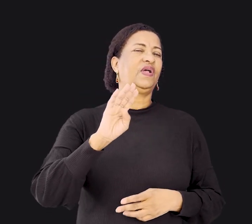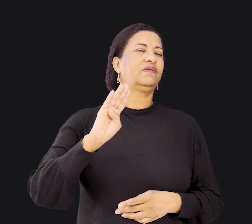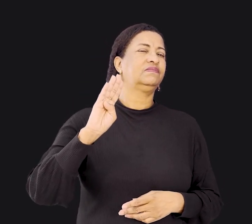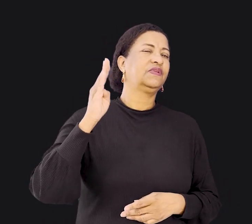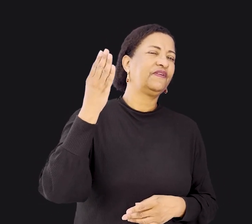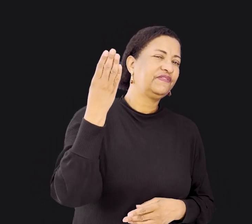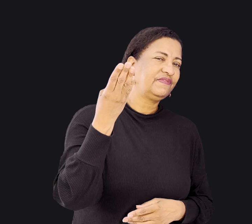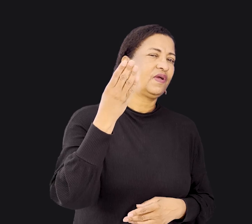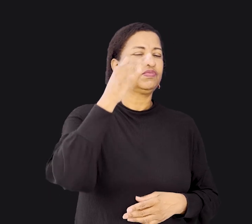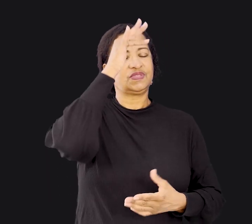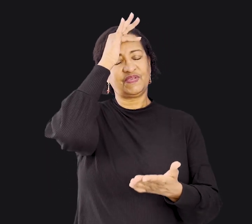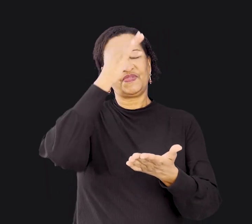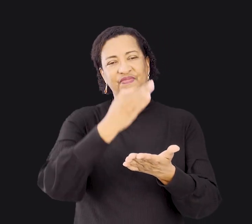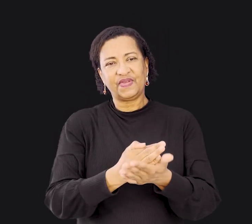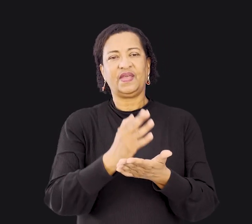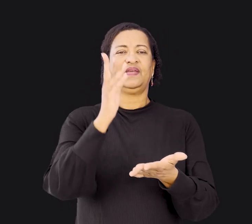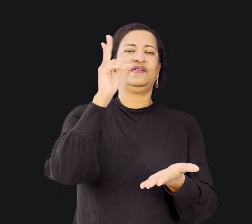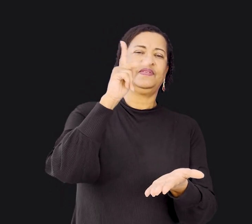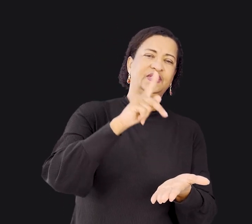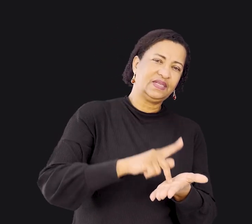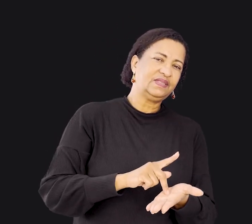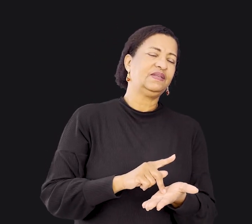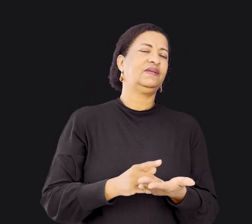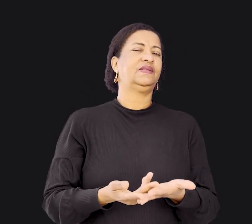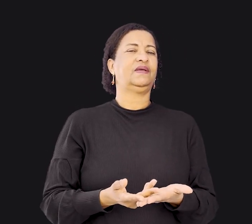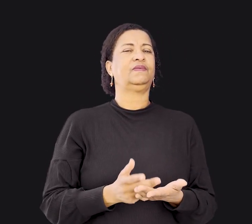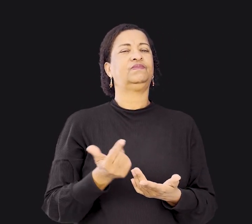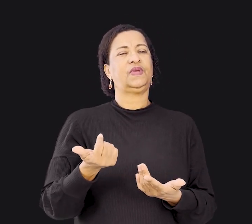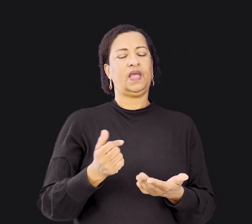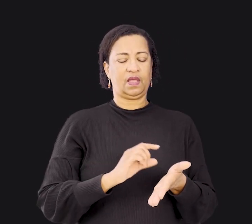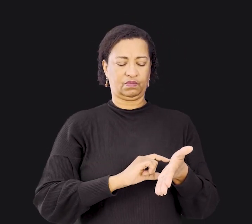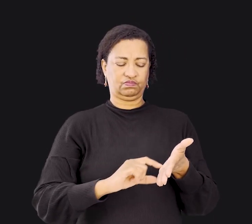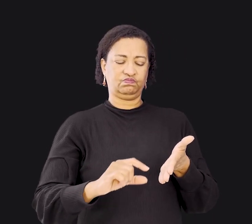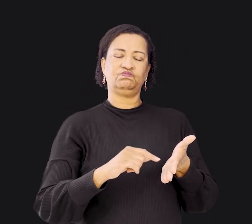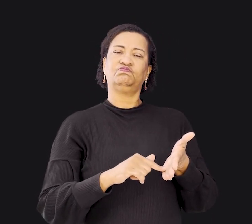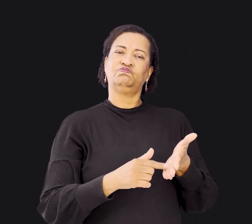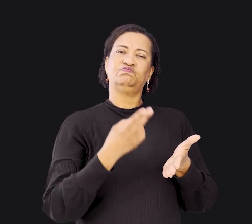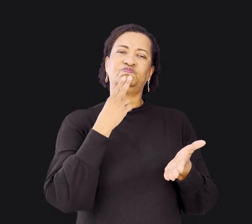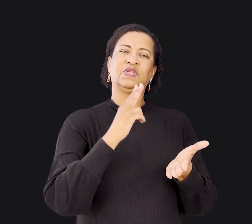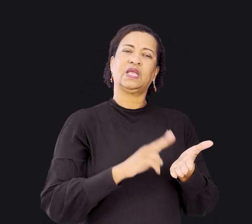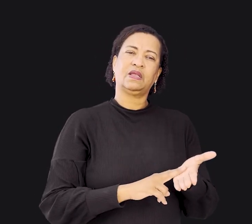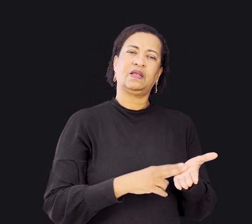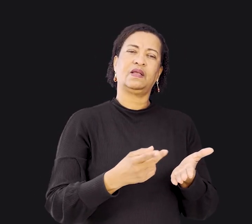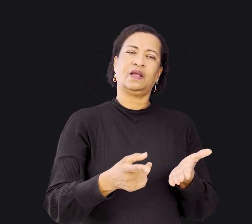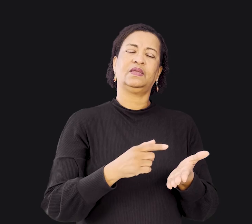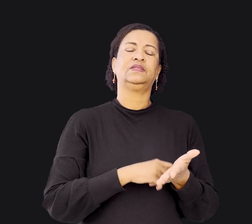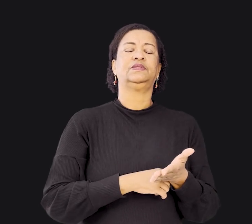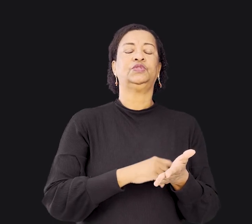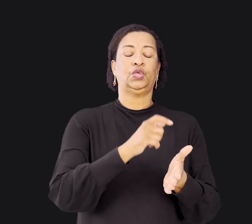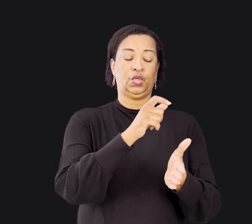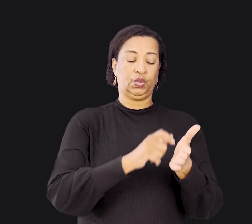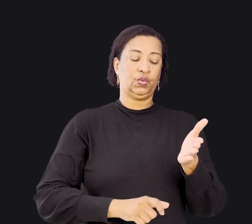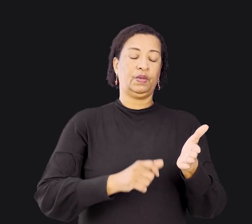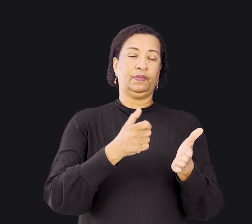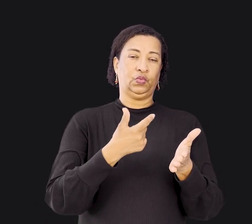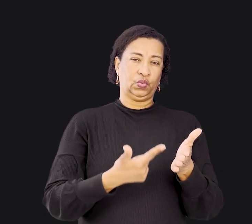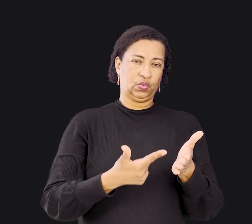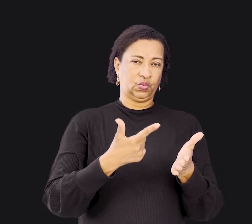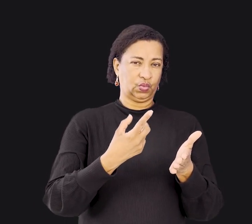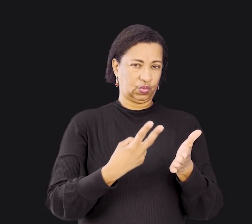fé verdadeira, uma das passagens mais controversas desta carta. É neste trecho do capítulo 2, versículos